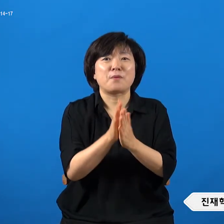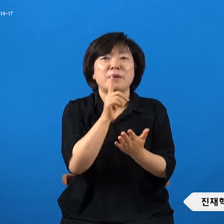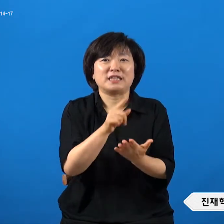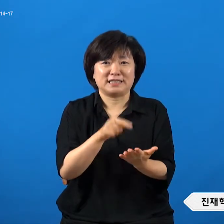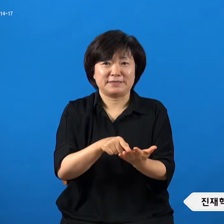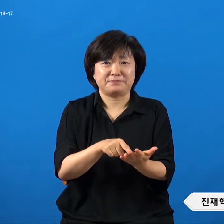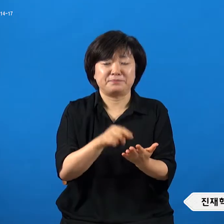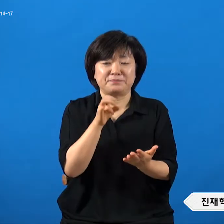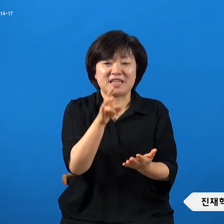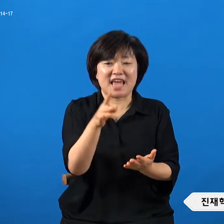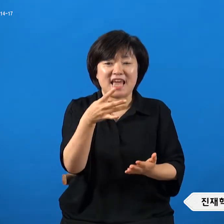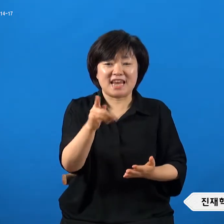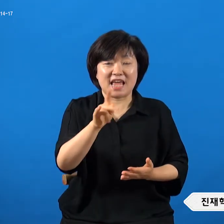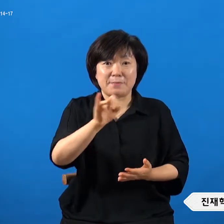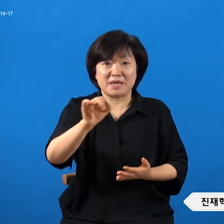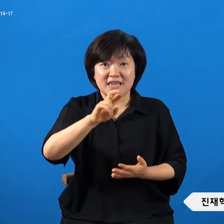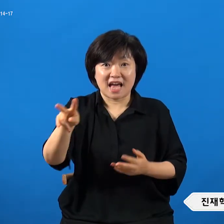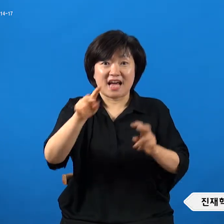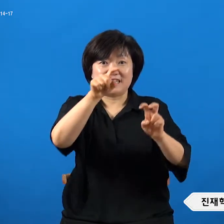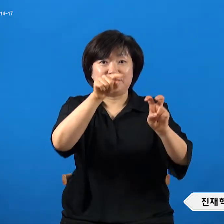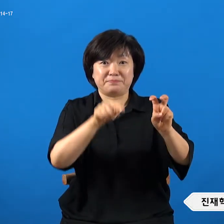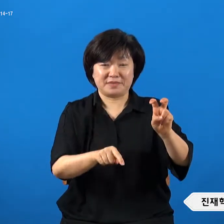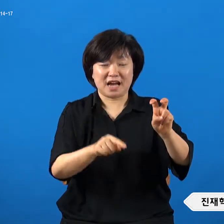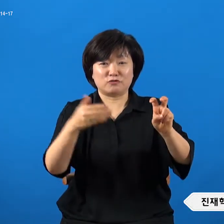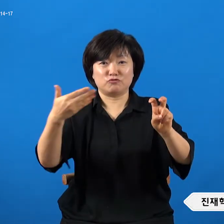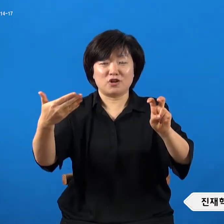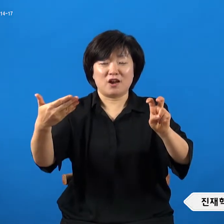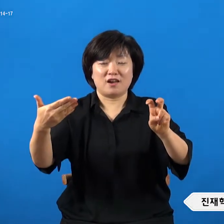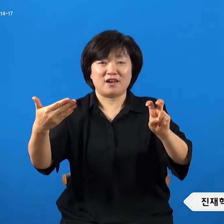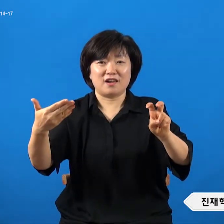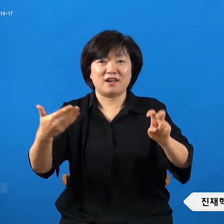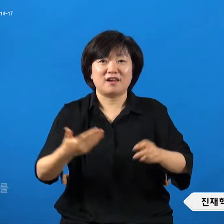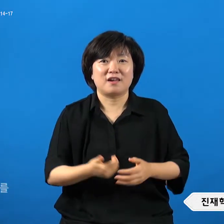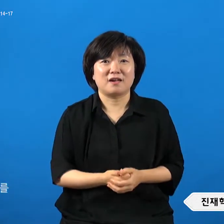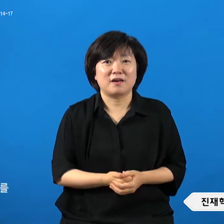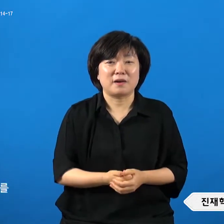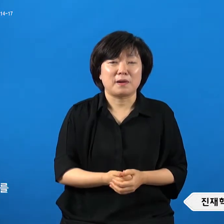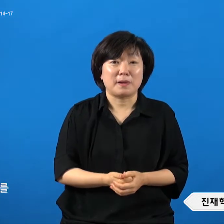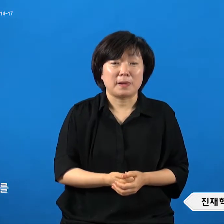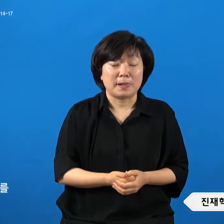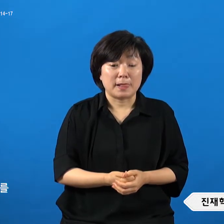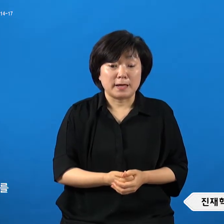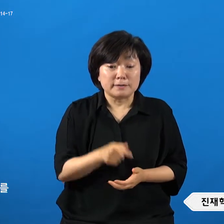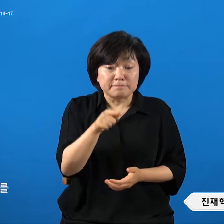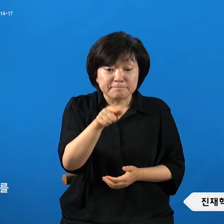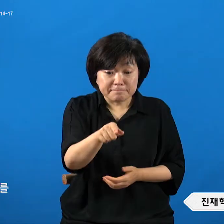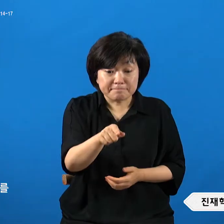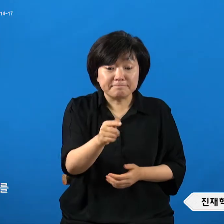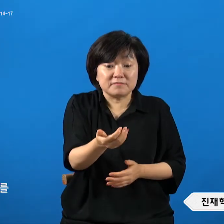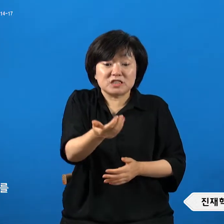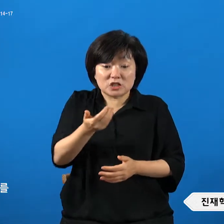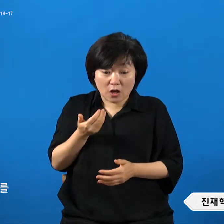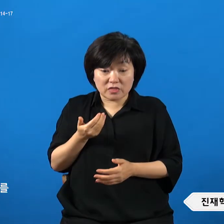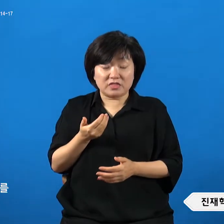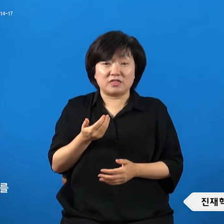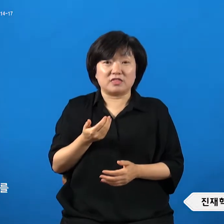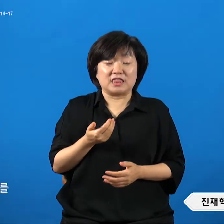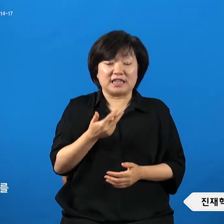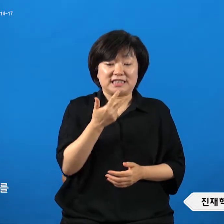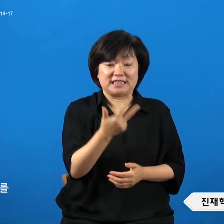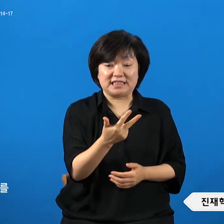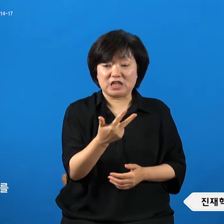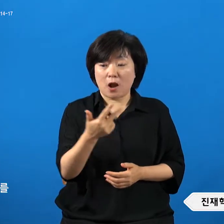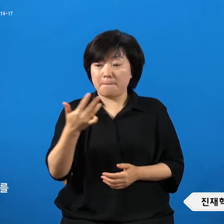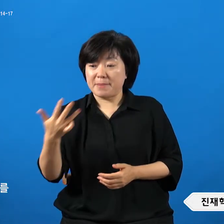있었습니다. 바로 에레미야서 20장 9절의 말씀입니다. 그런데 바로 그 전에 있는